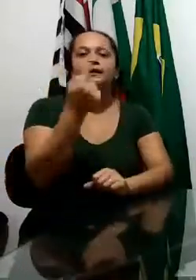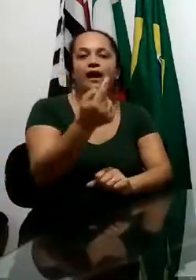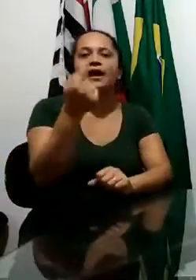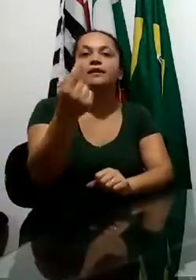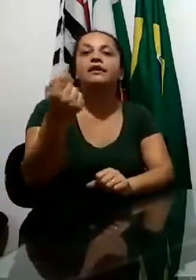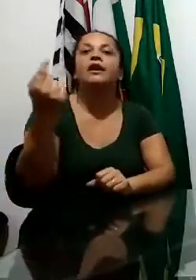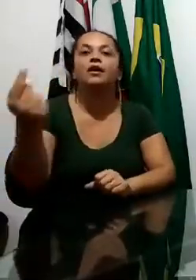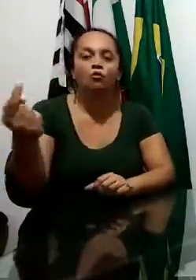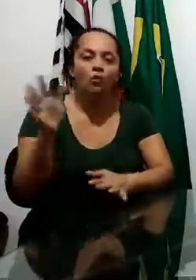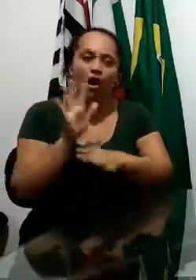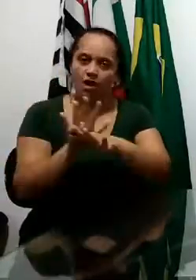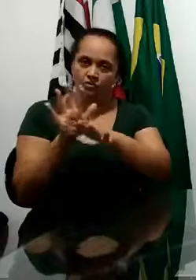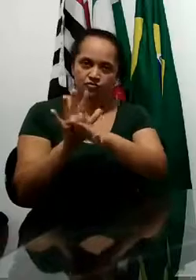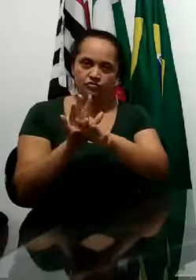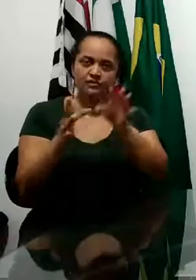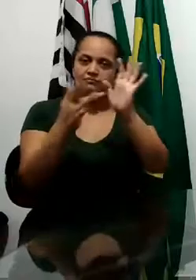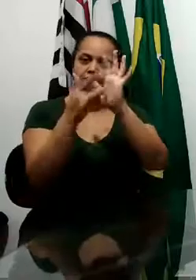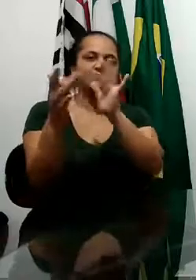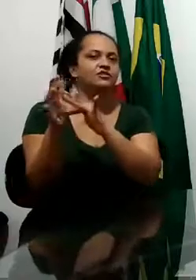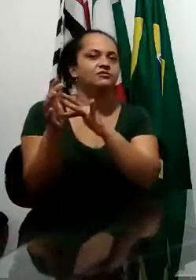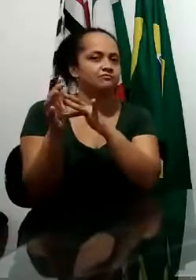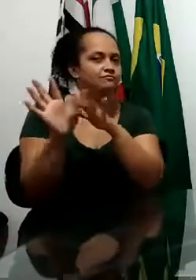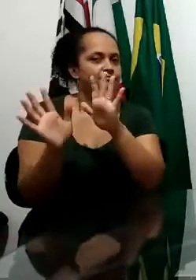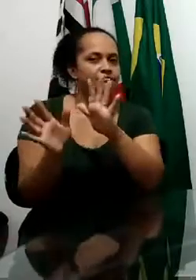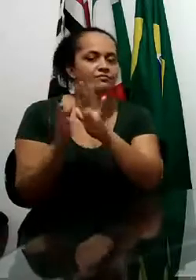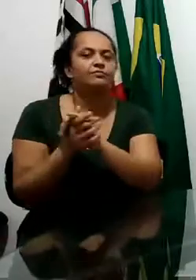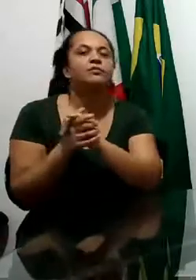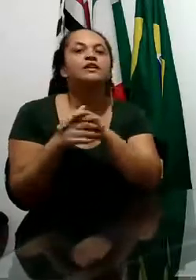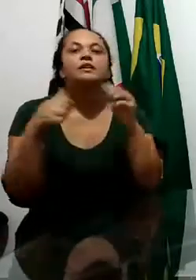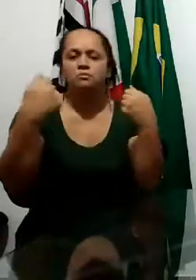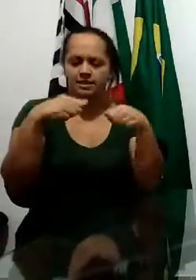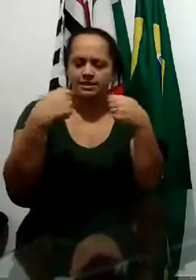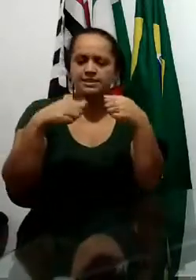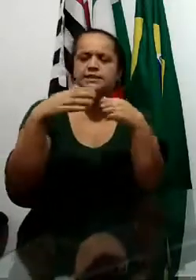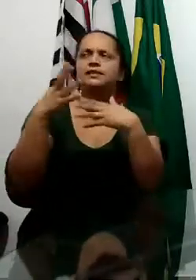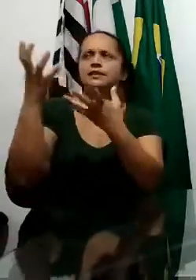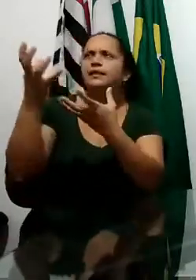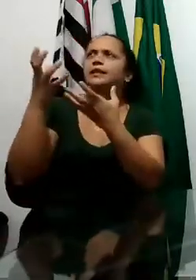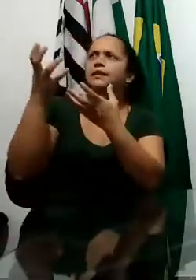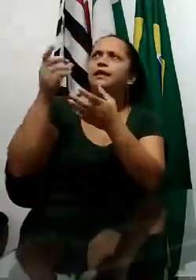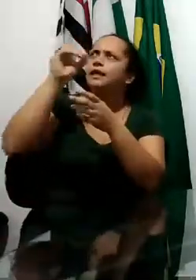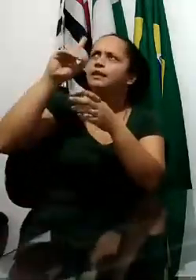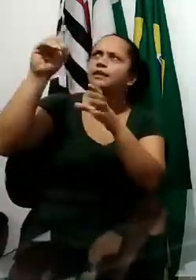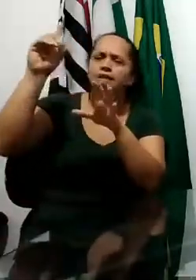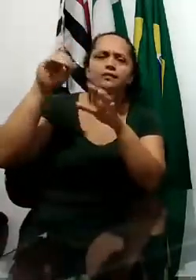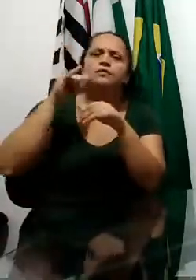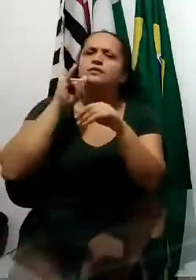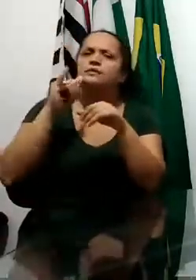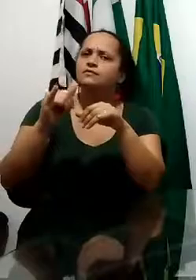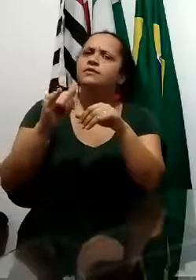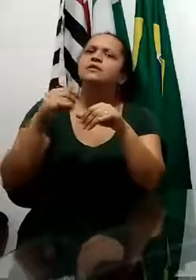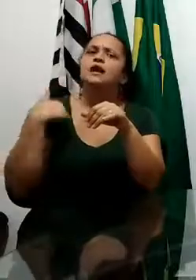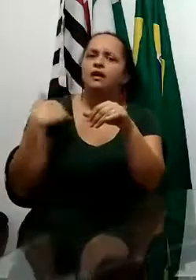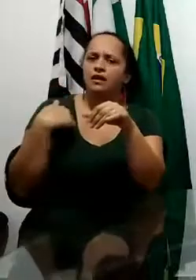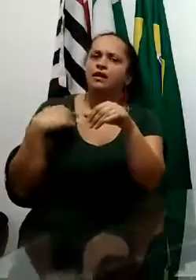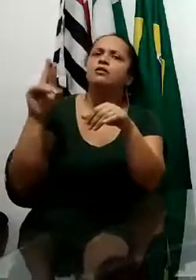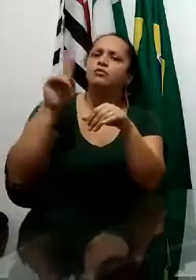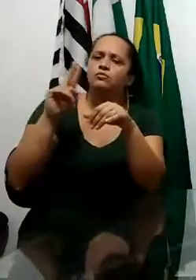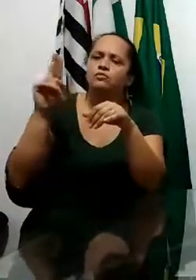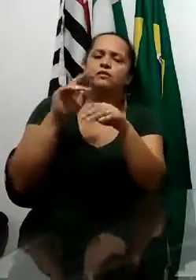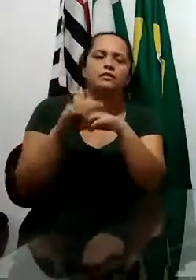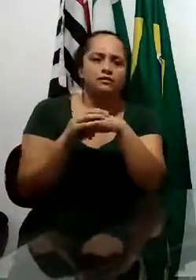de Cristo, que se coloca diante de Deus para ser usado como um canal, como um instrumento. Olha aí. Você